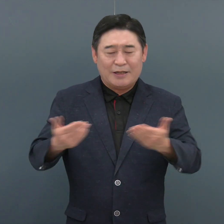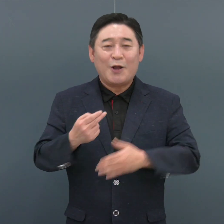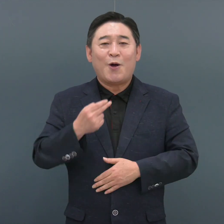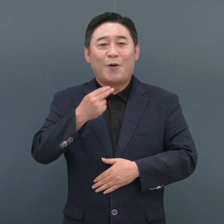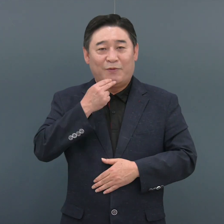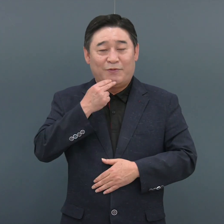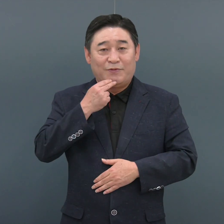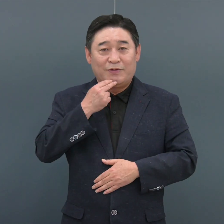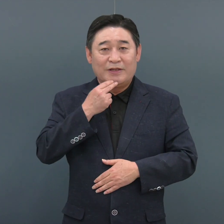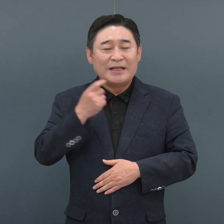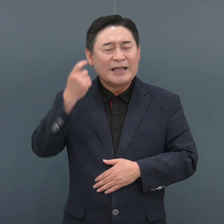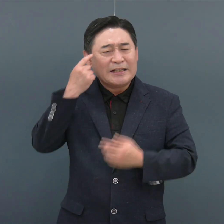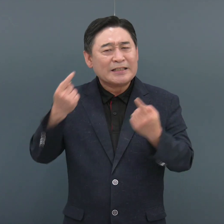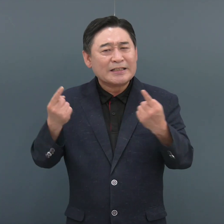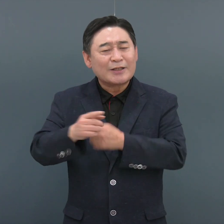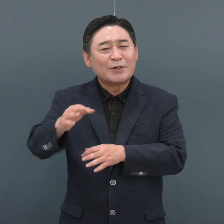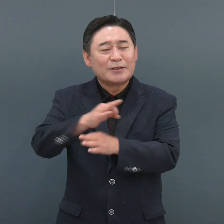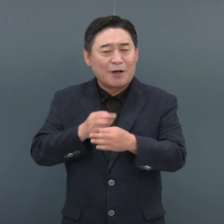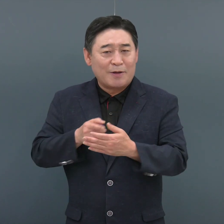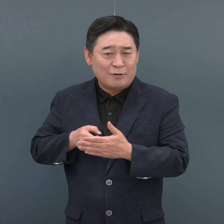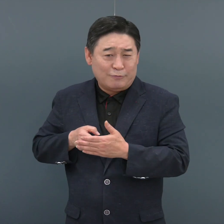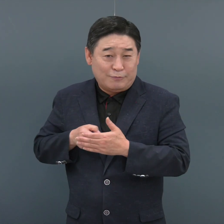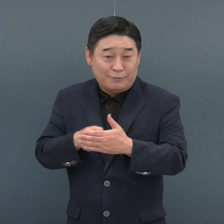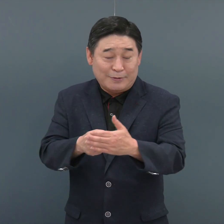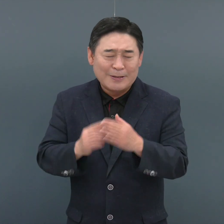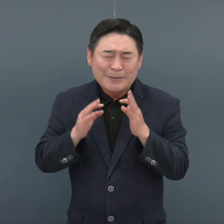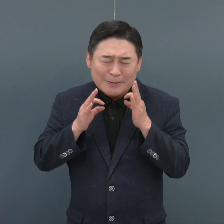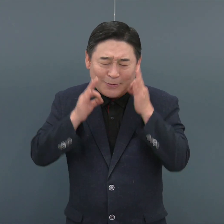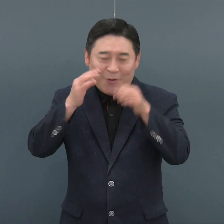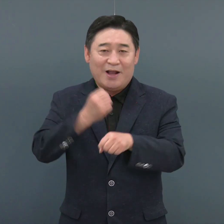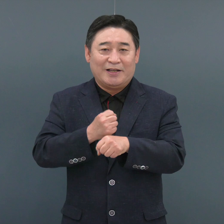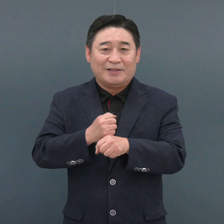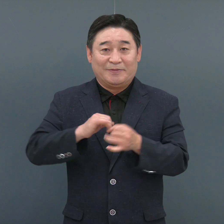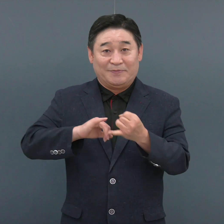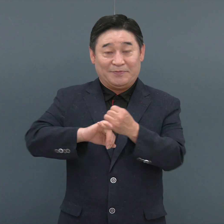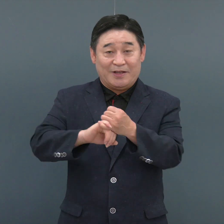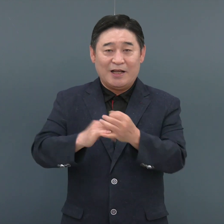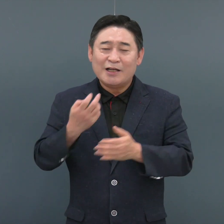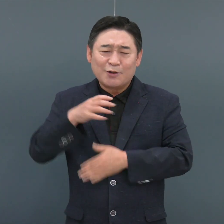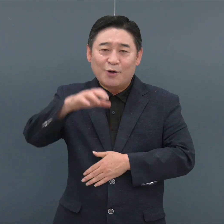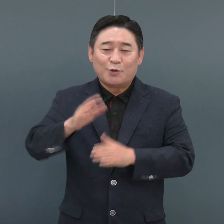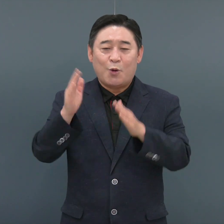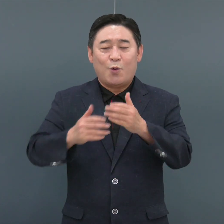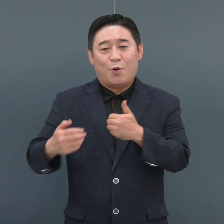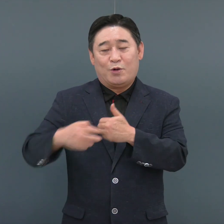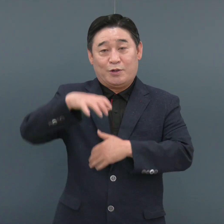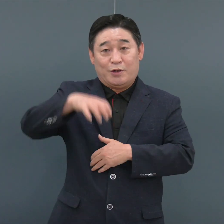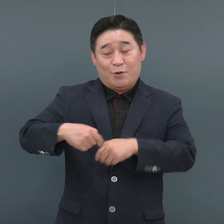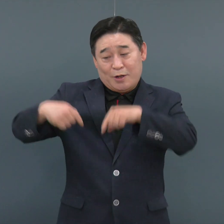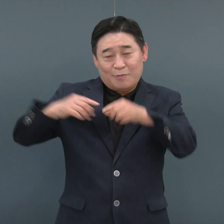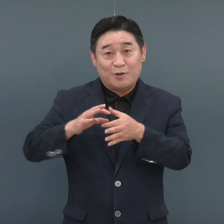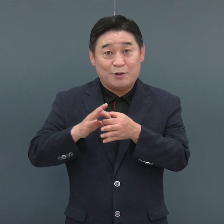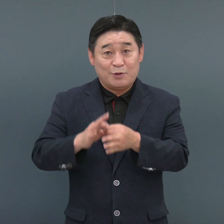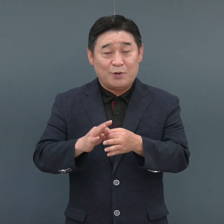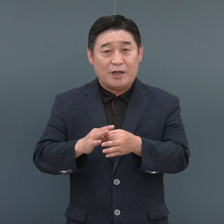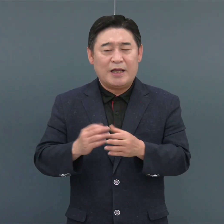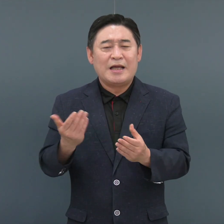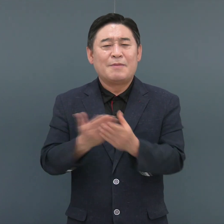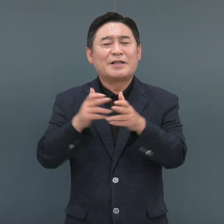않도록 인식 개선에 힘쓰겠습니다. 경기도 공공의료원과 협력하여 발달장애인의